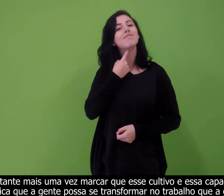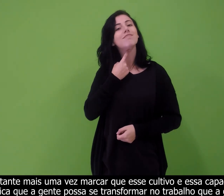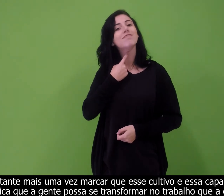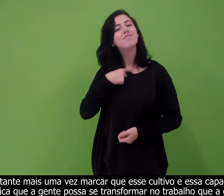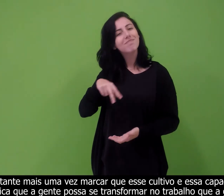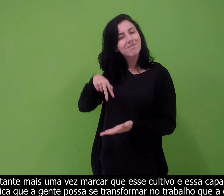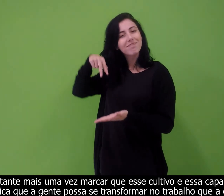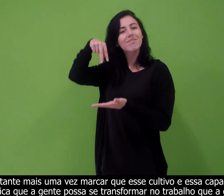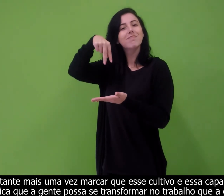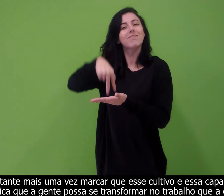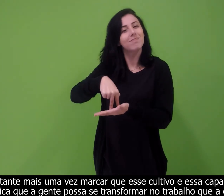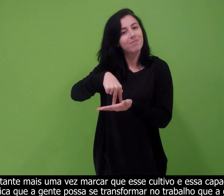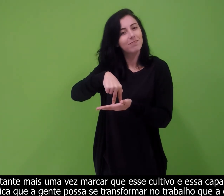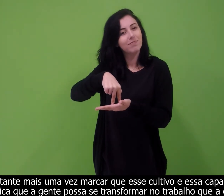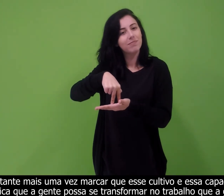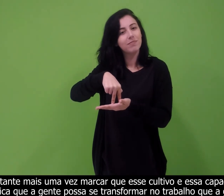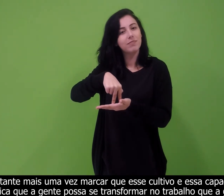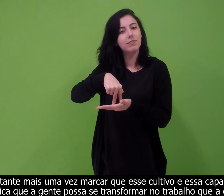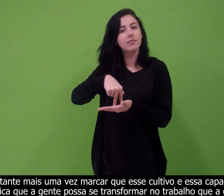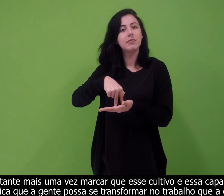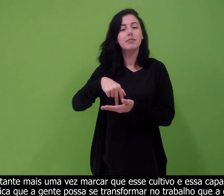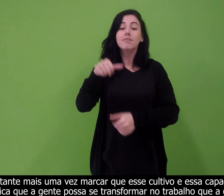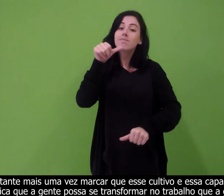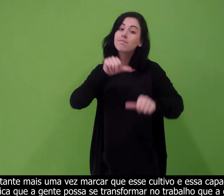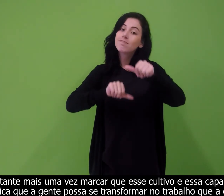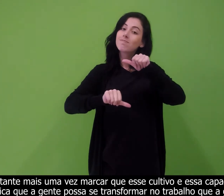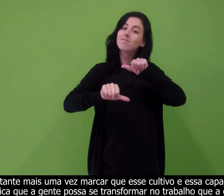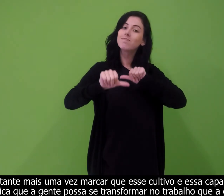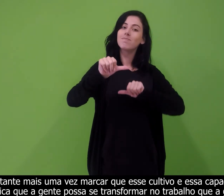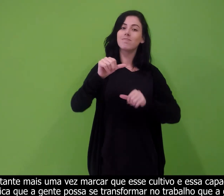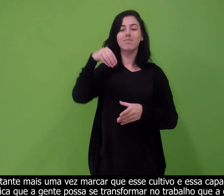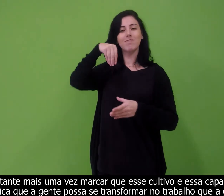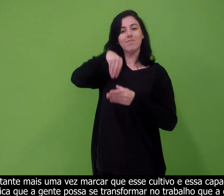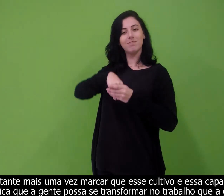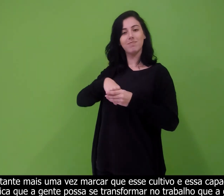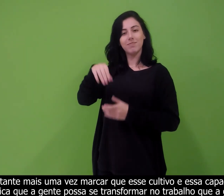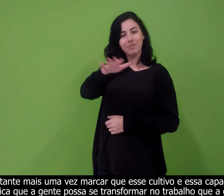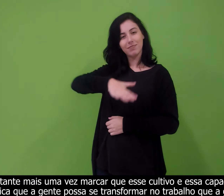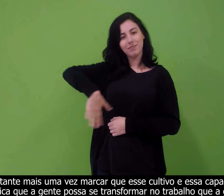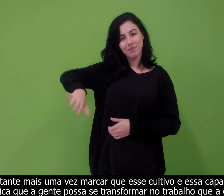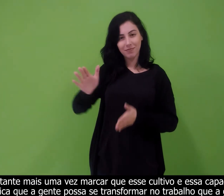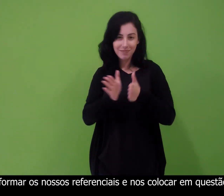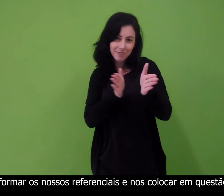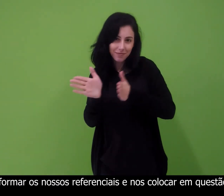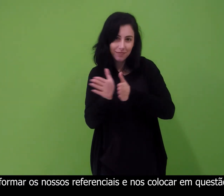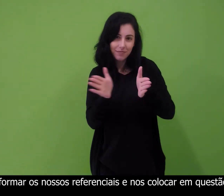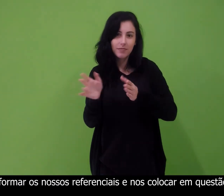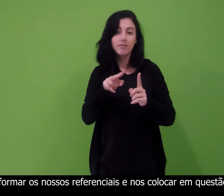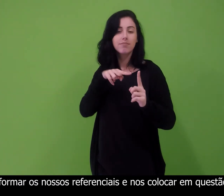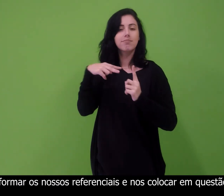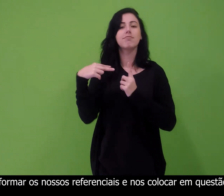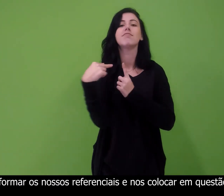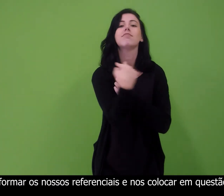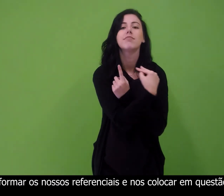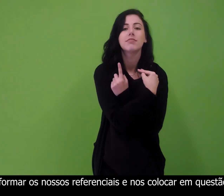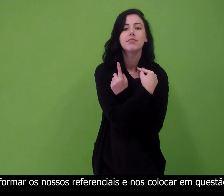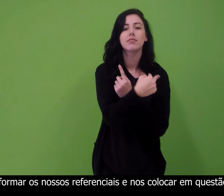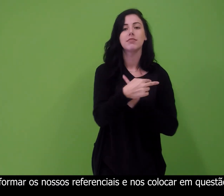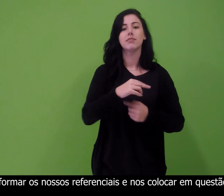essa capacidade de reagir, ela implica que a gente possa se transformar no trabalho que a gente faz, transformar os nossos referenciais e